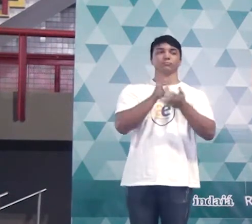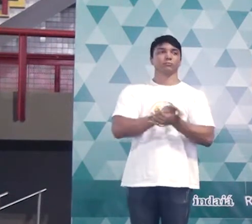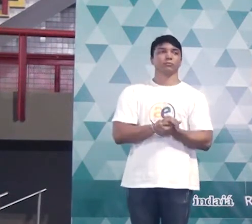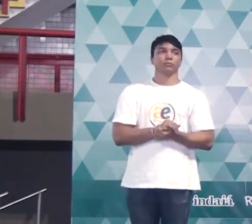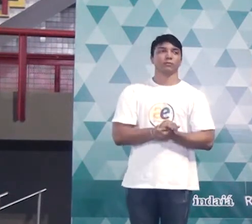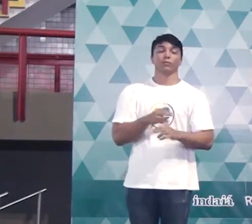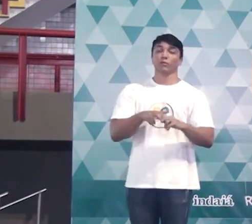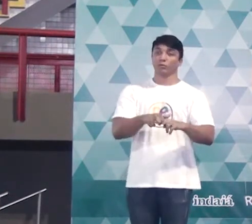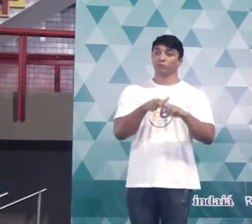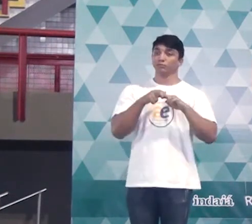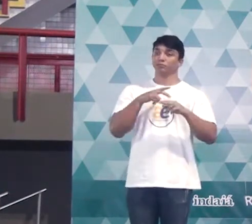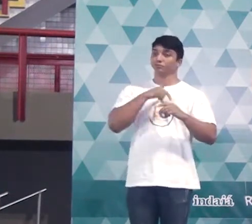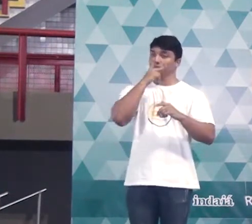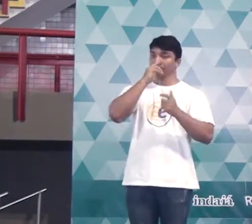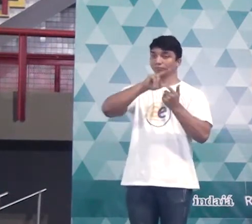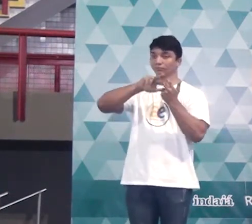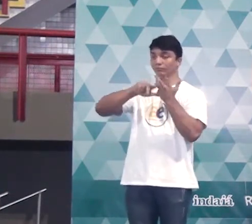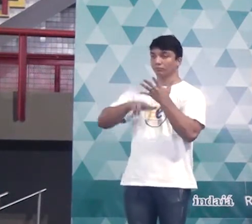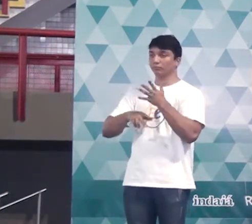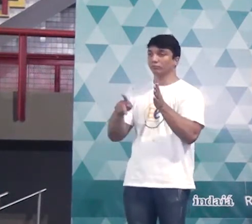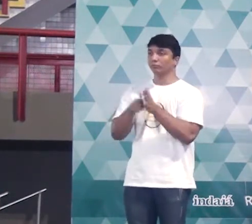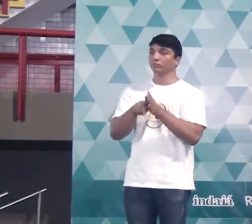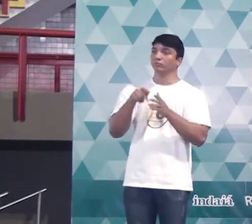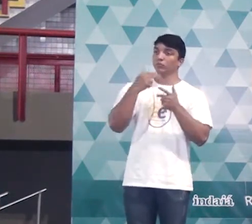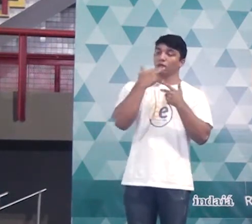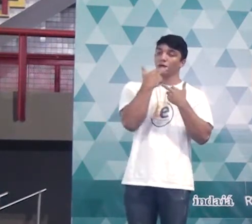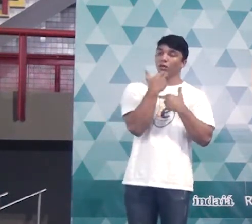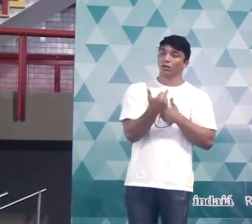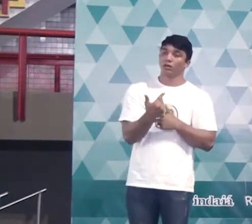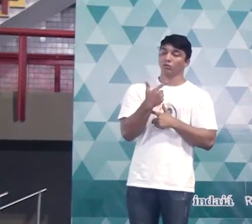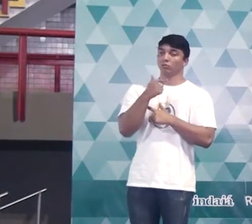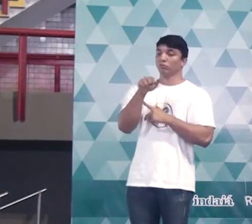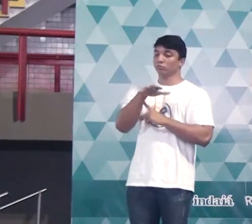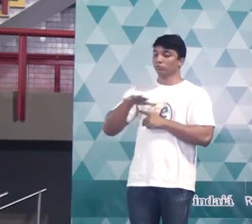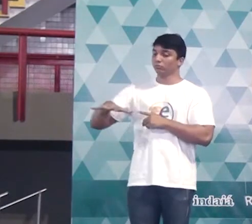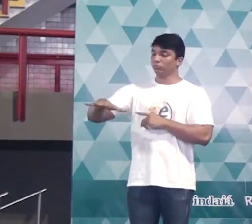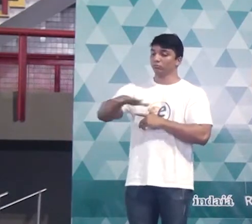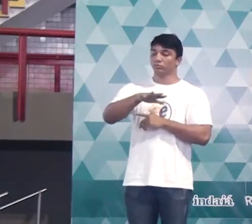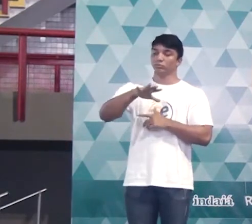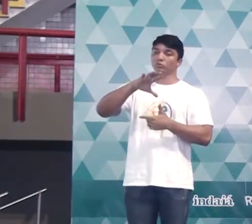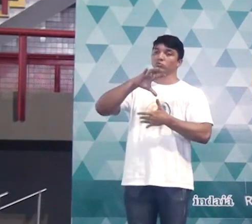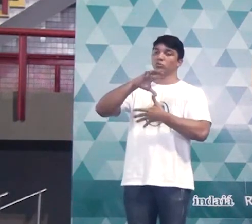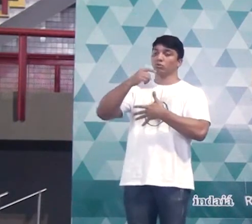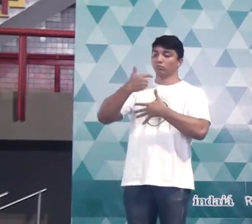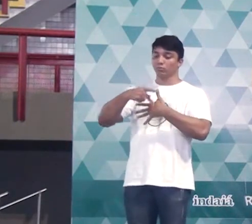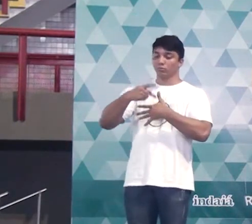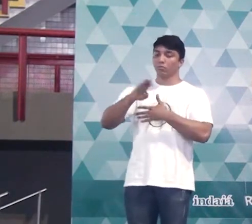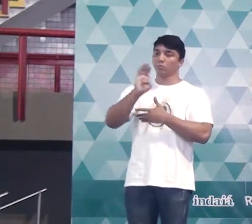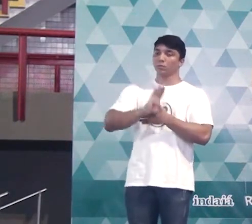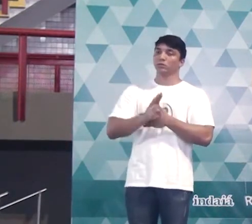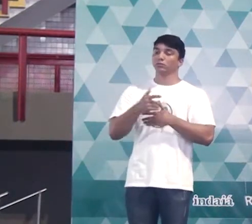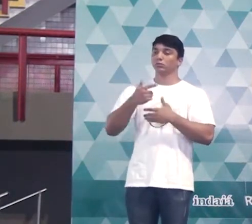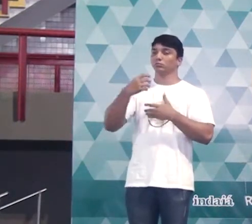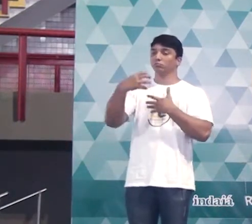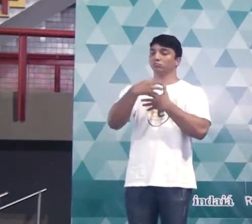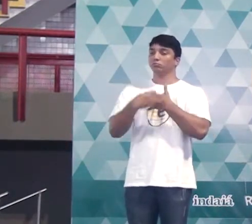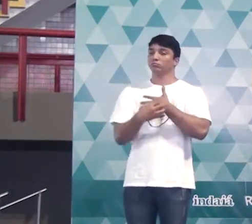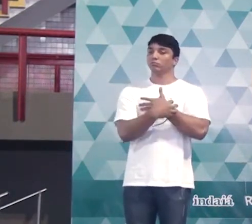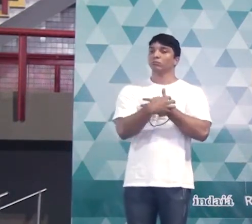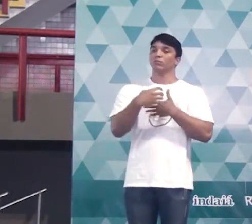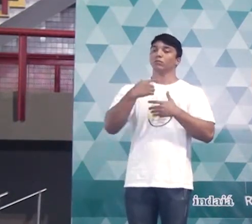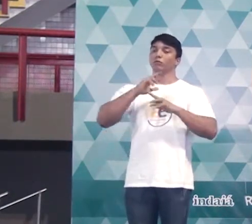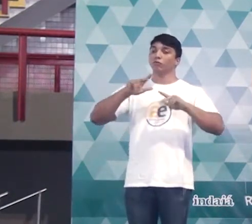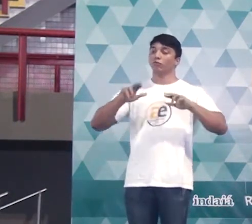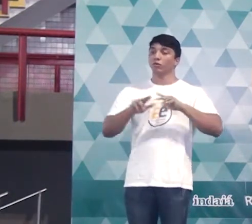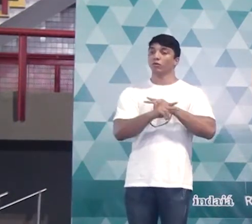nós podemos ter variação da língua no âmbito geográfico, dentro desse nível fonológico.